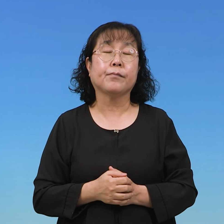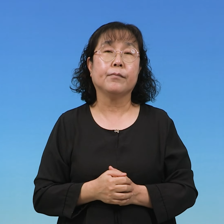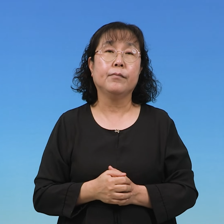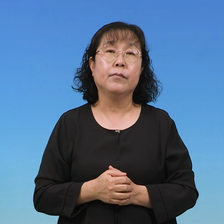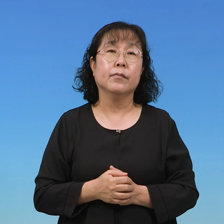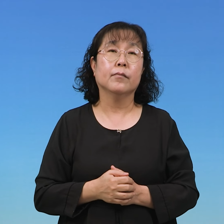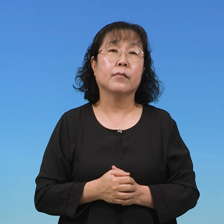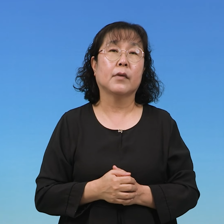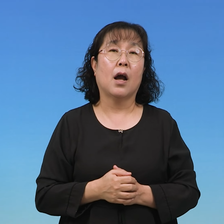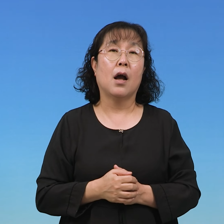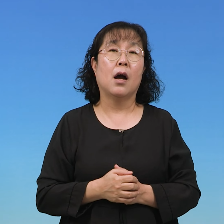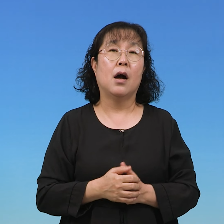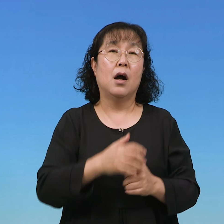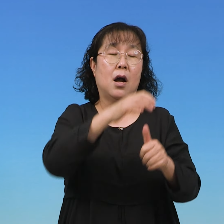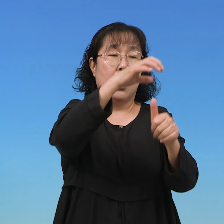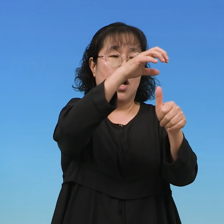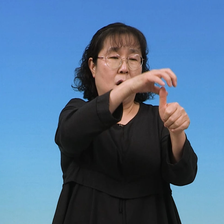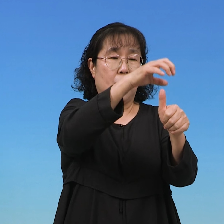배우는 것,